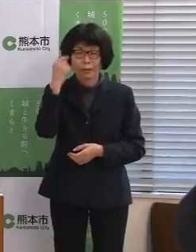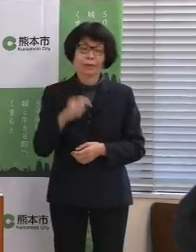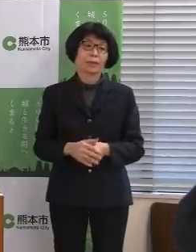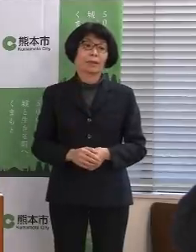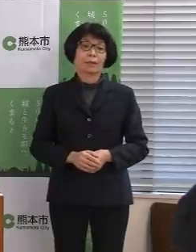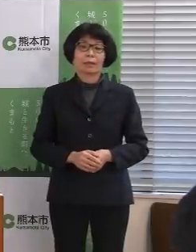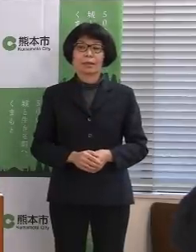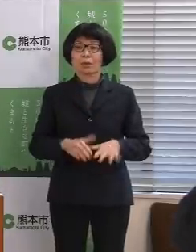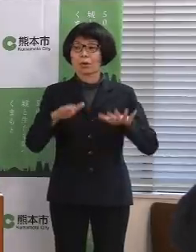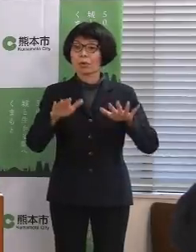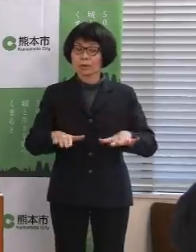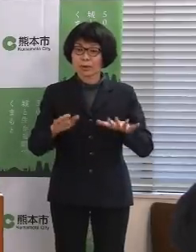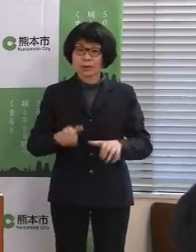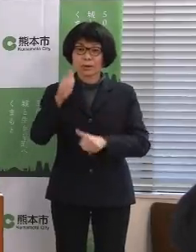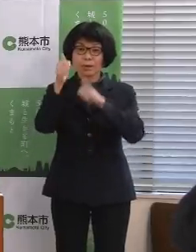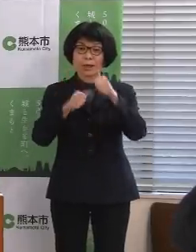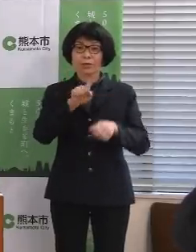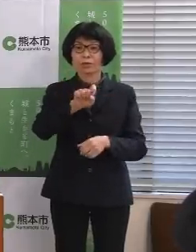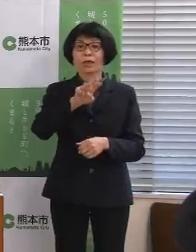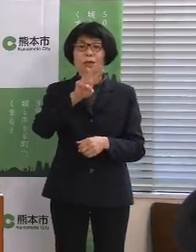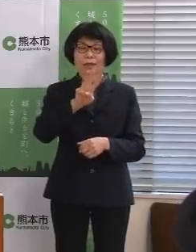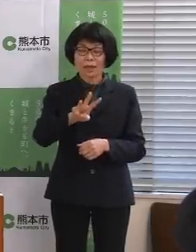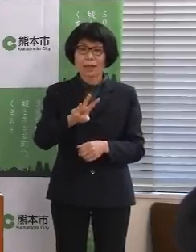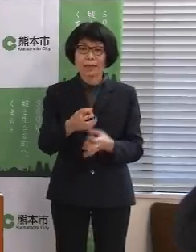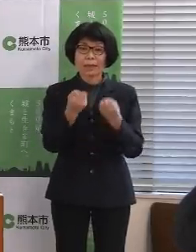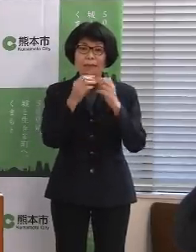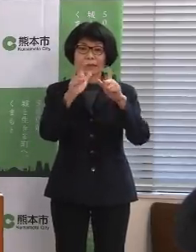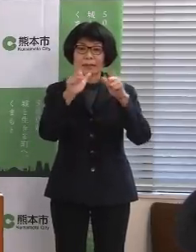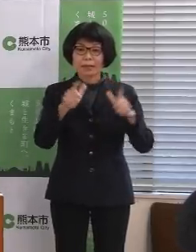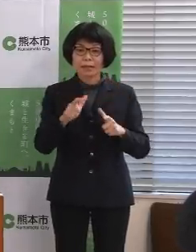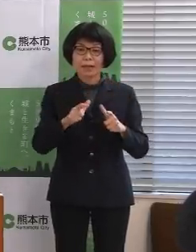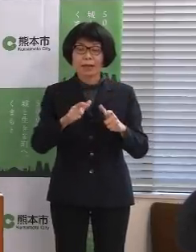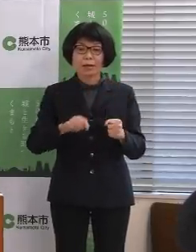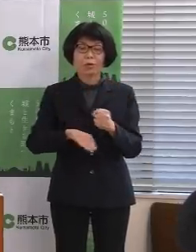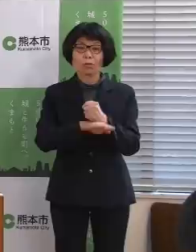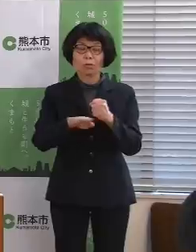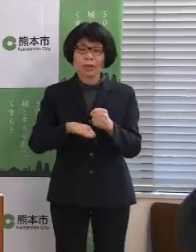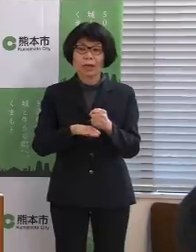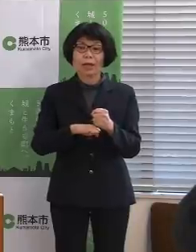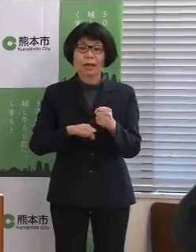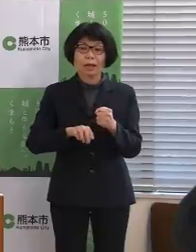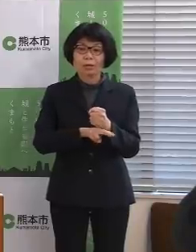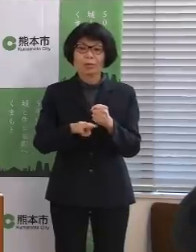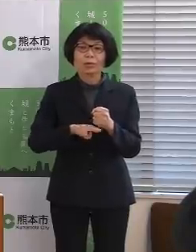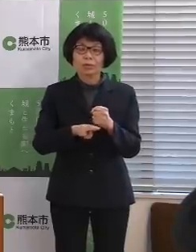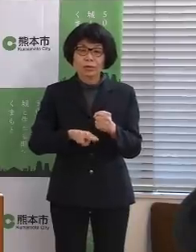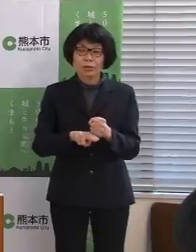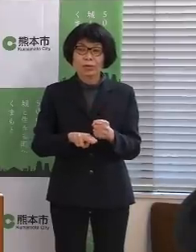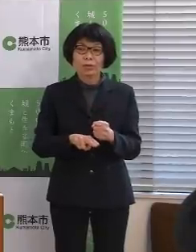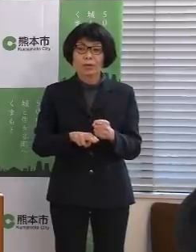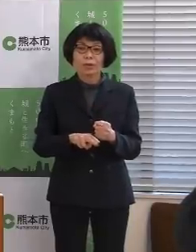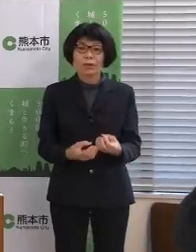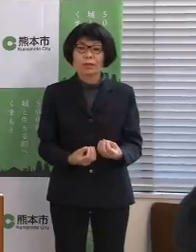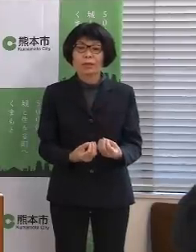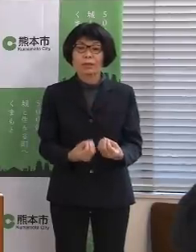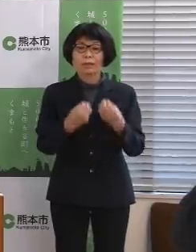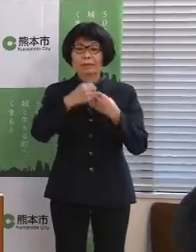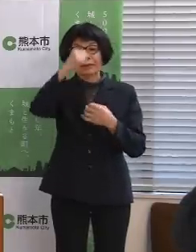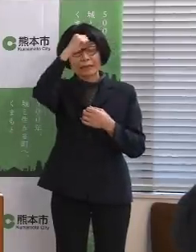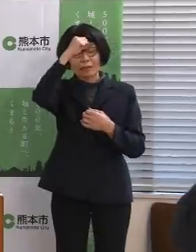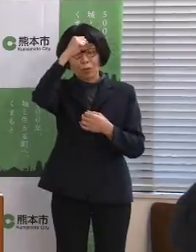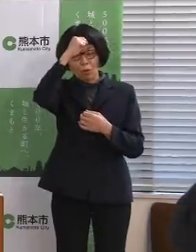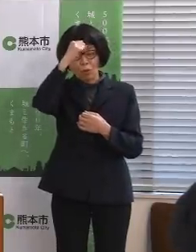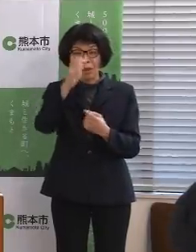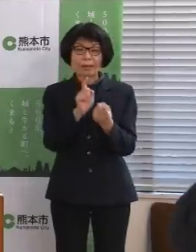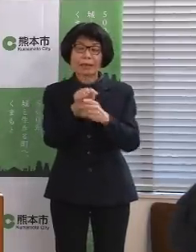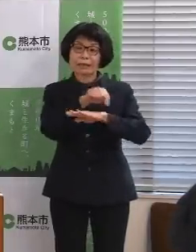日、第13回、新型コロナウイルス感染症対策本部を開催をいたしましたので、